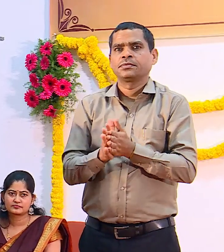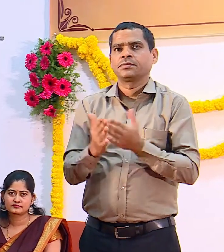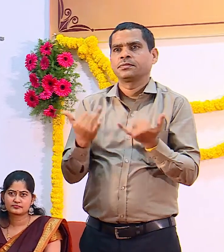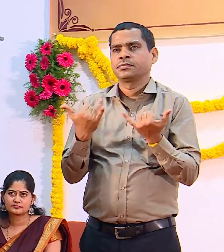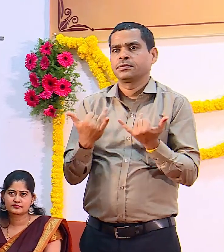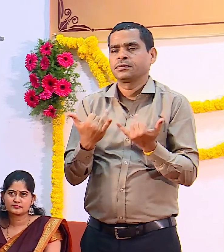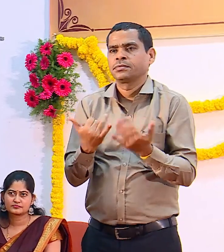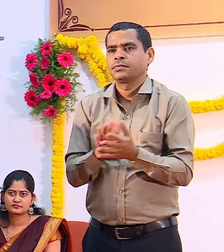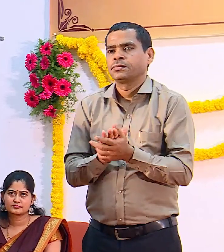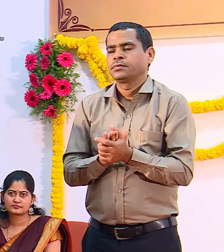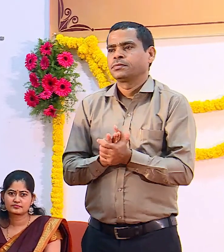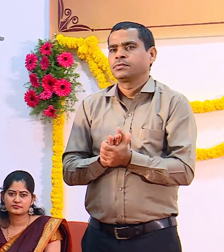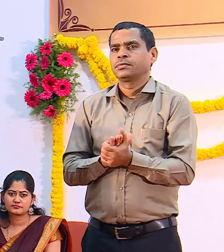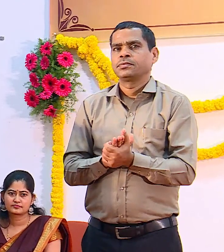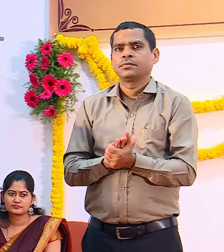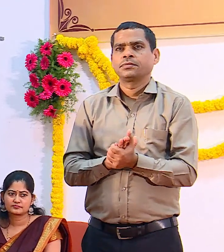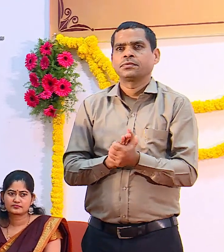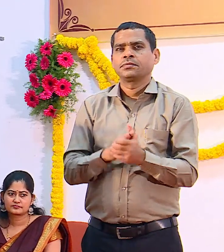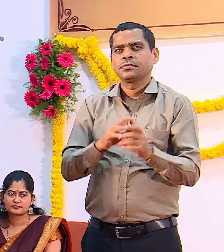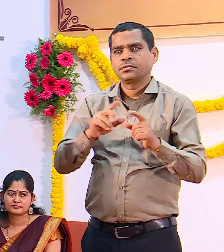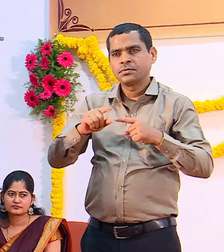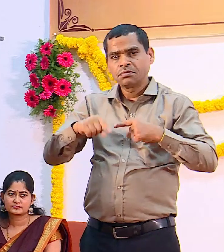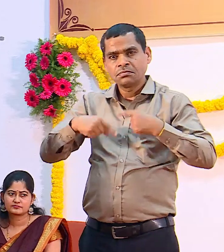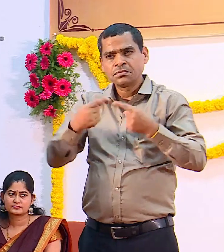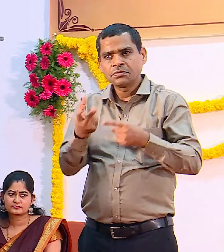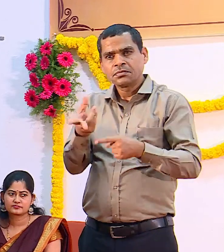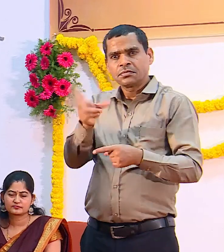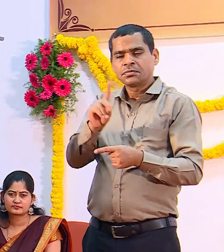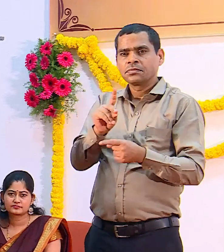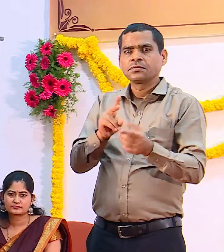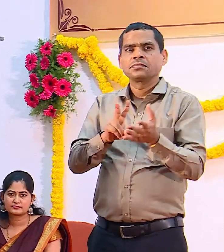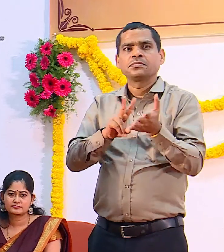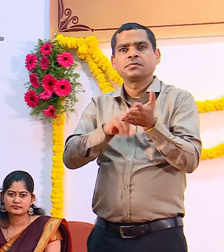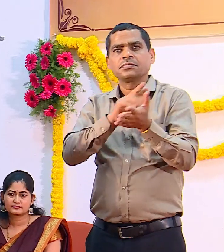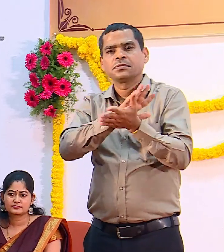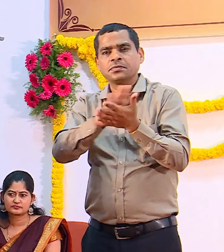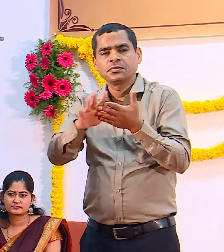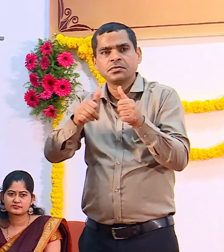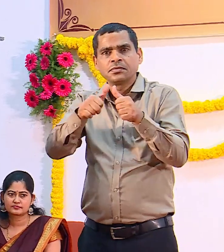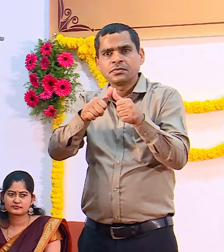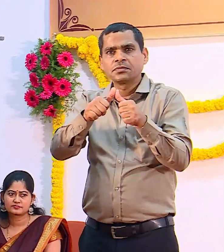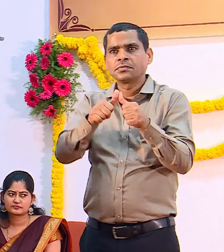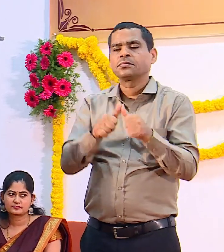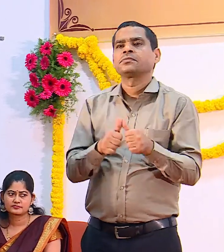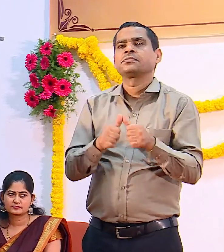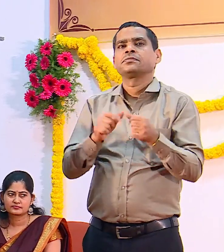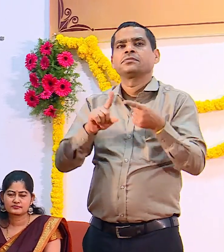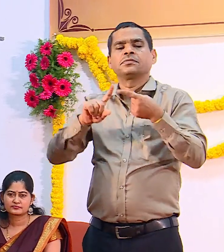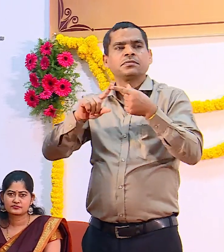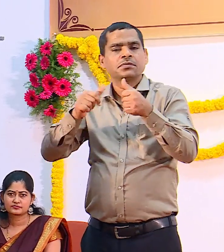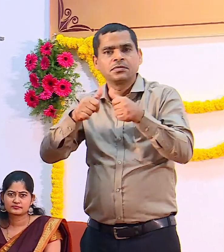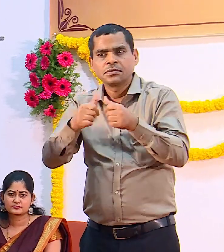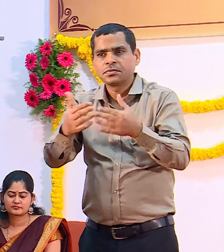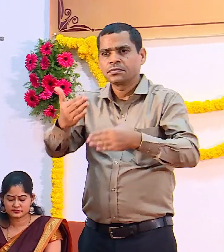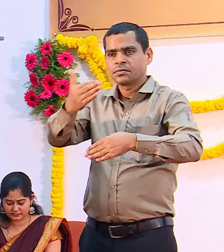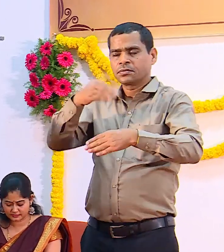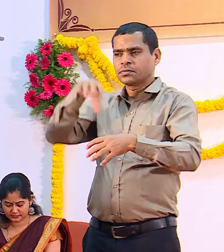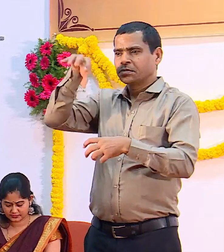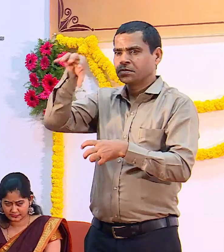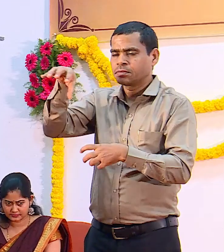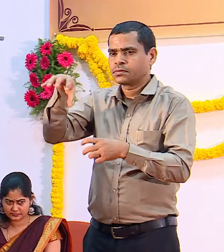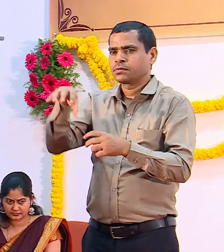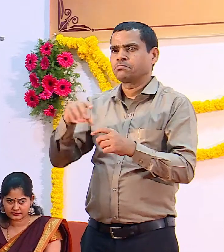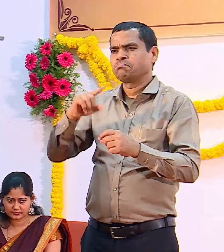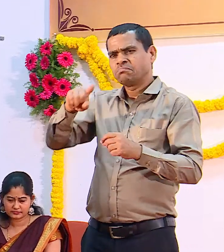हमारे अगेन NHM के अंदर डिस्ट्रिक्ट अर्ली इंटरवेंशन सेंटर DIC हर